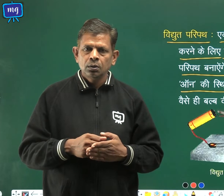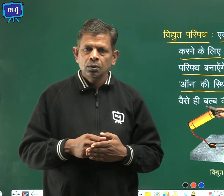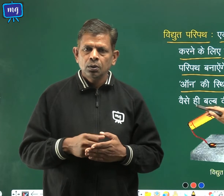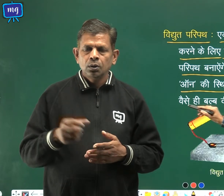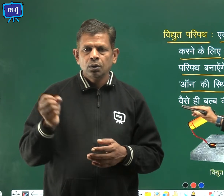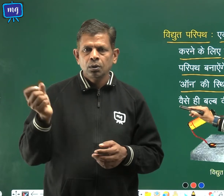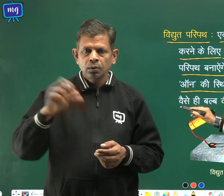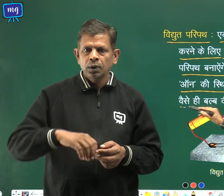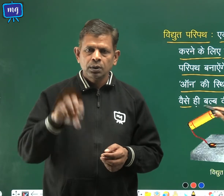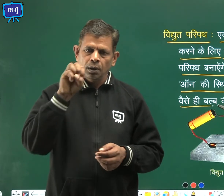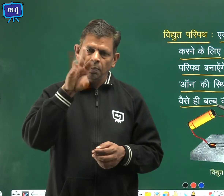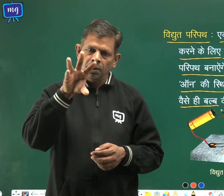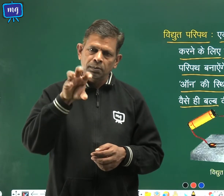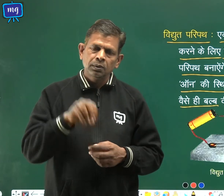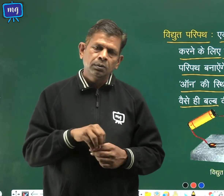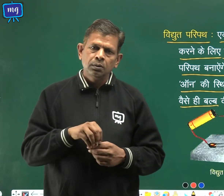वैसे ही बल्ब